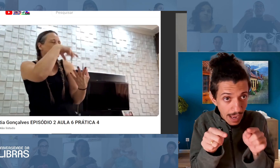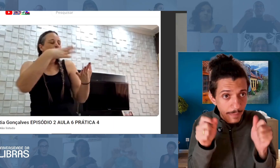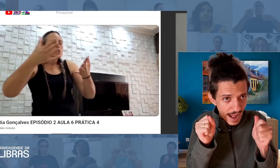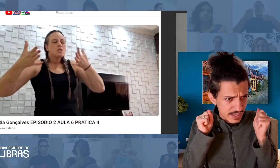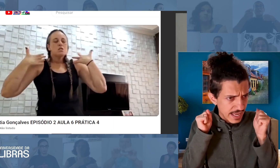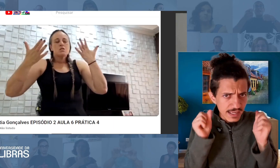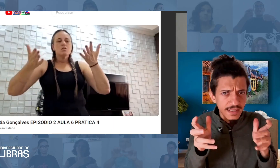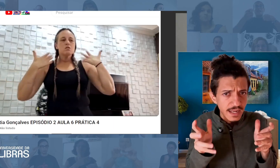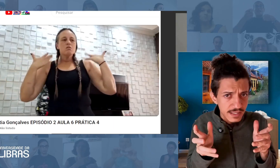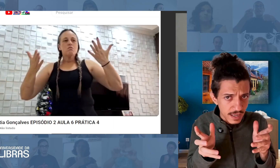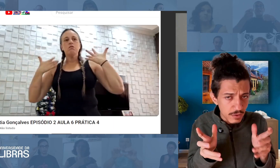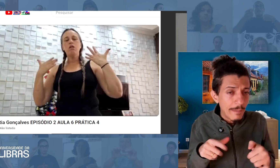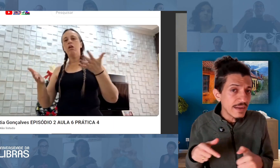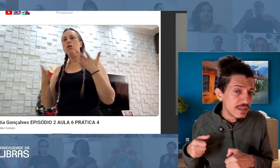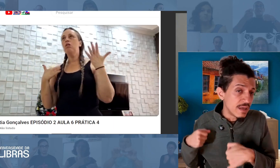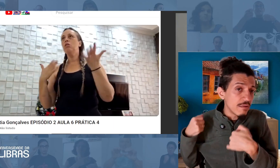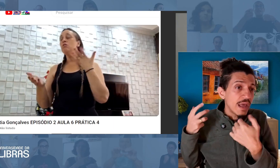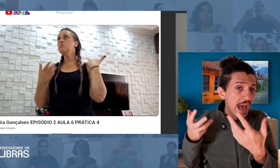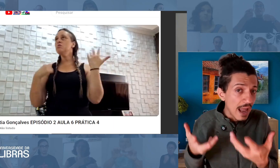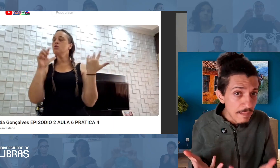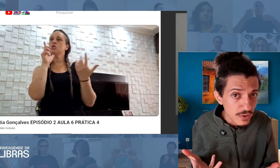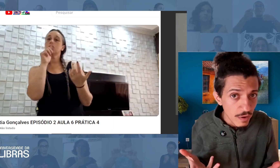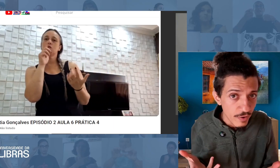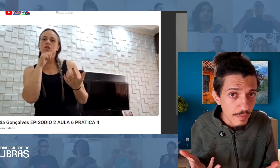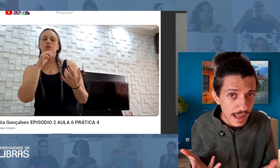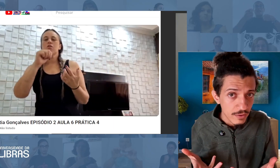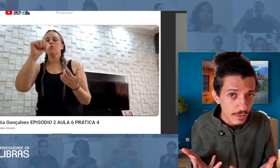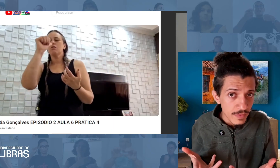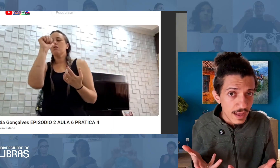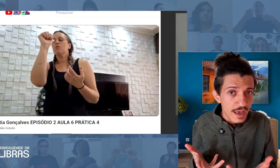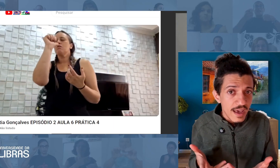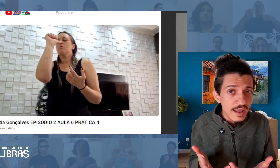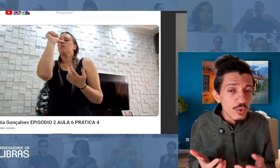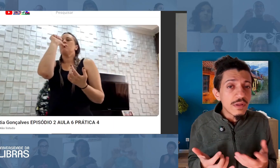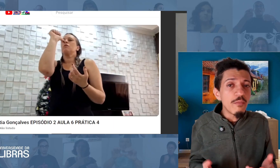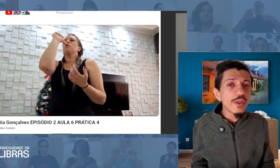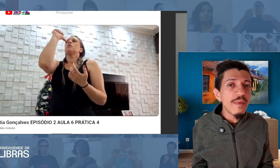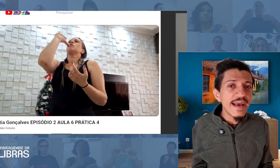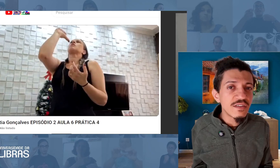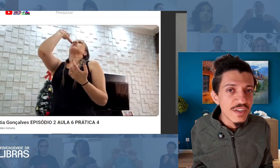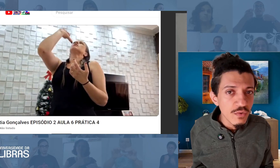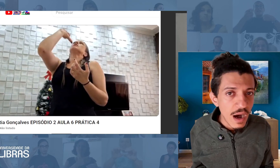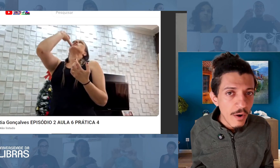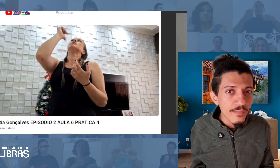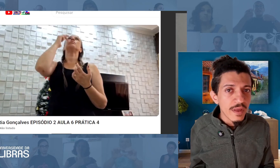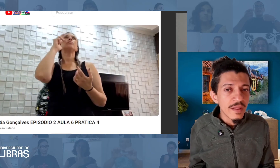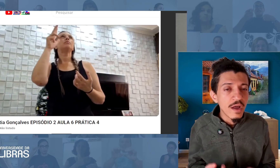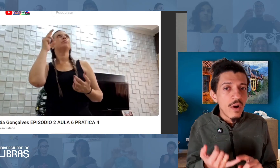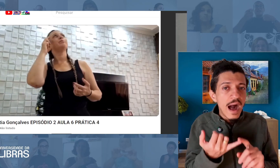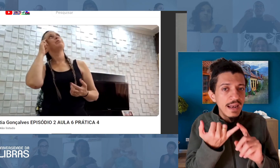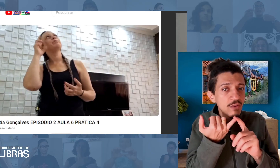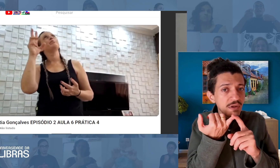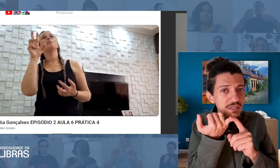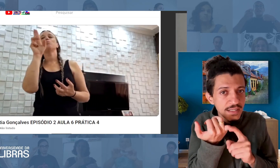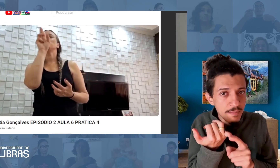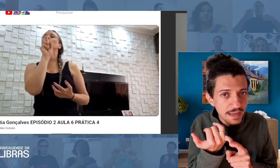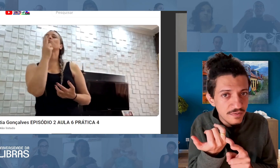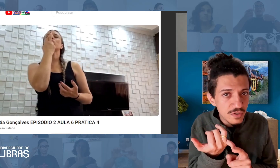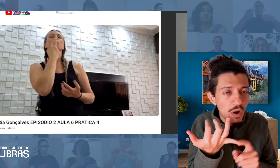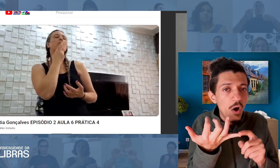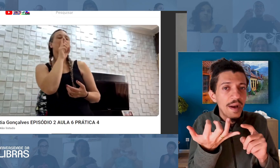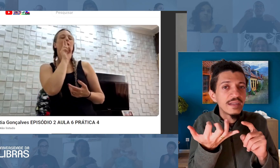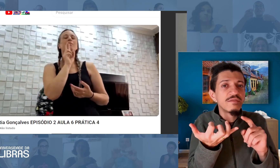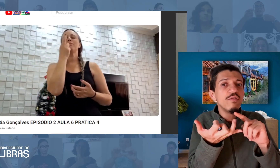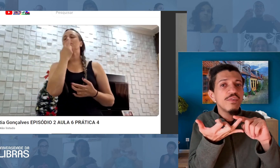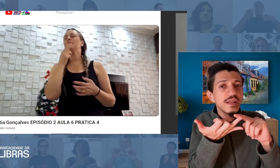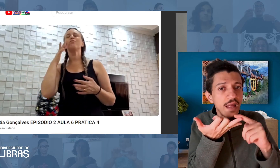já a prática, ela sinalizando a partir daquilo que ela absorveu no método. E tudo está muito mais visual. Então, a língua de sinais é mais